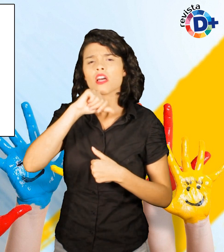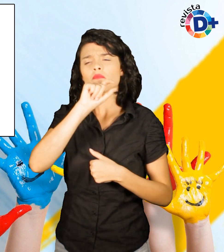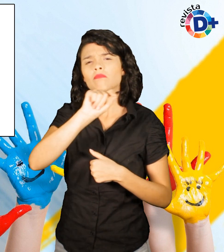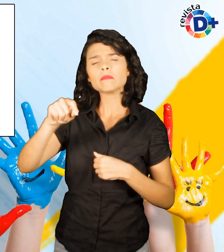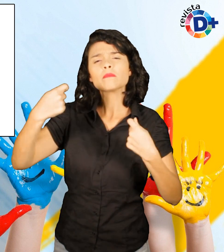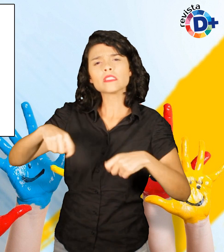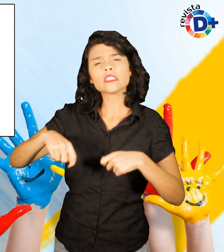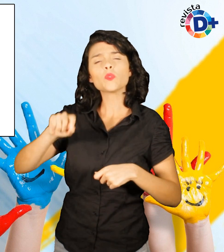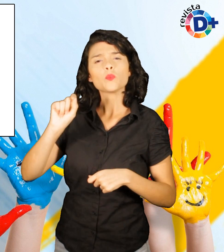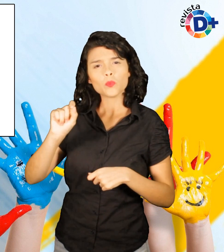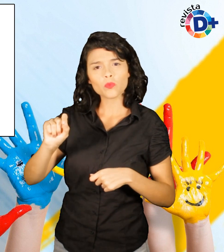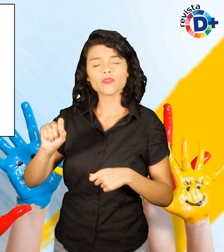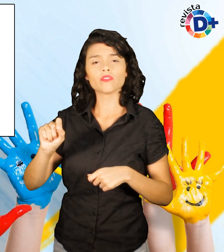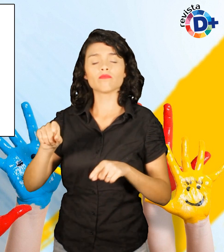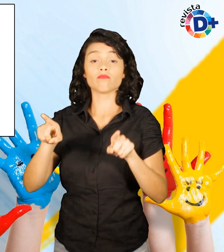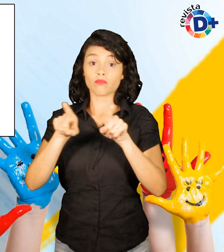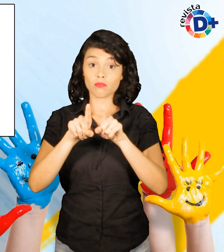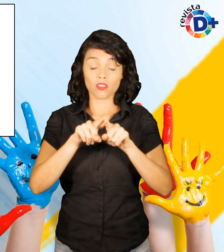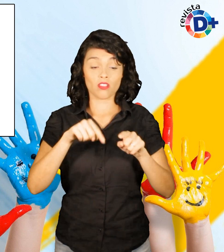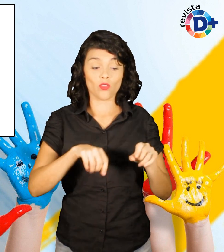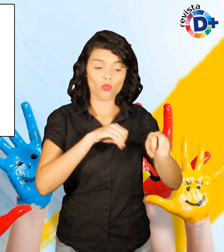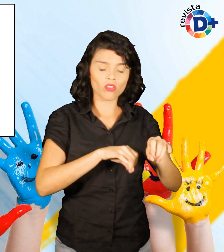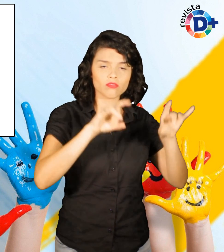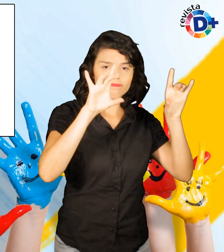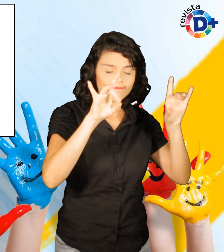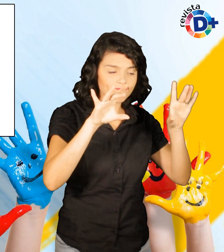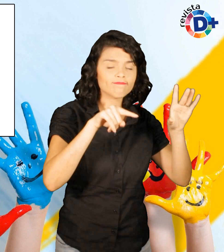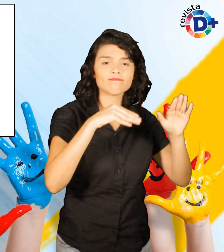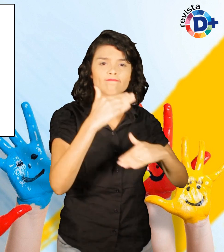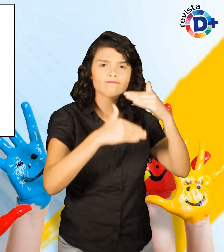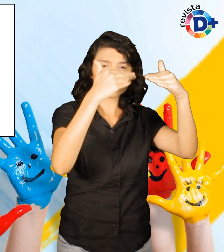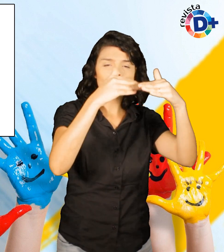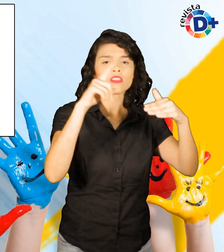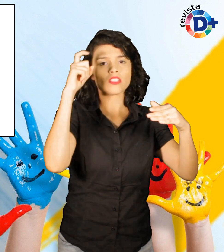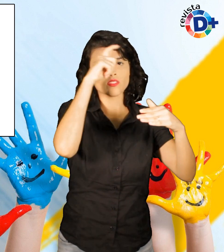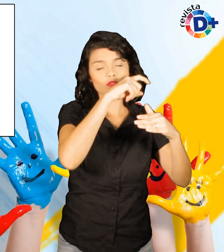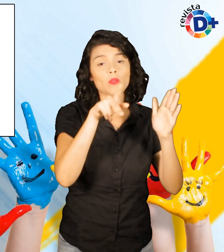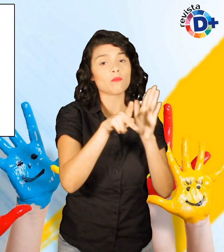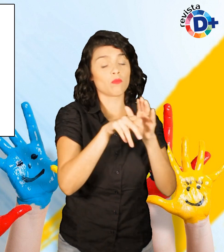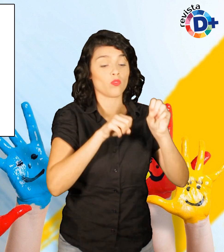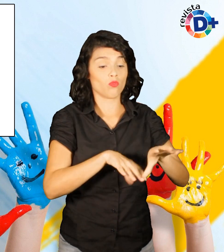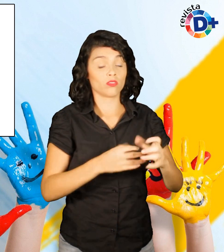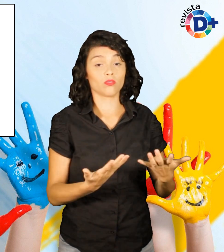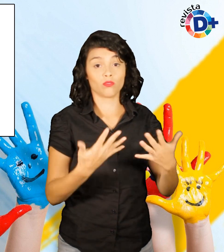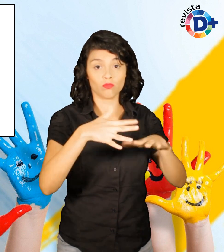E, para além da educação especial, avanços e desafios de uma educação inclusiva, todos da